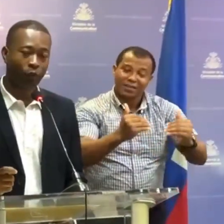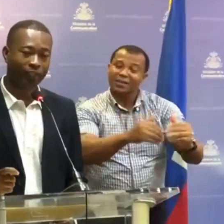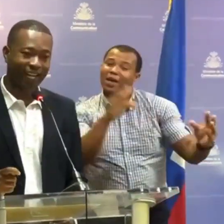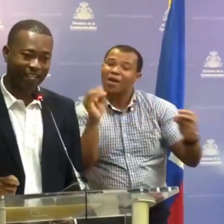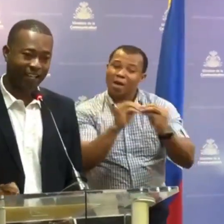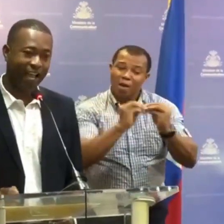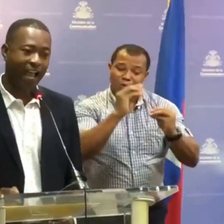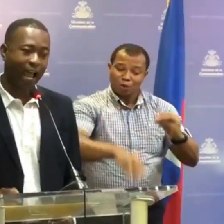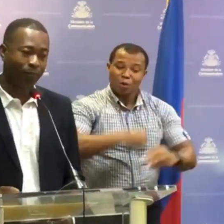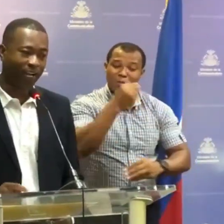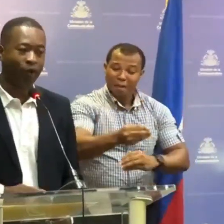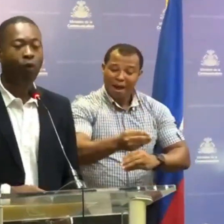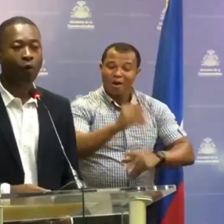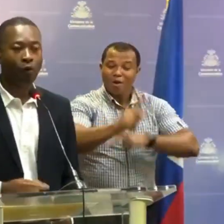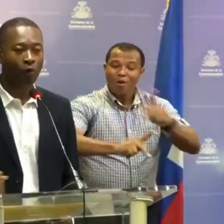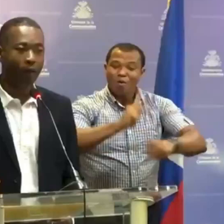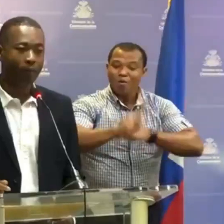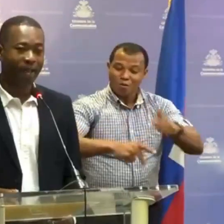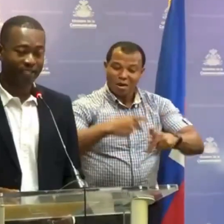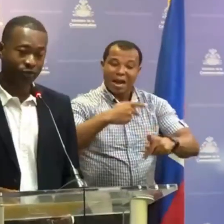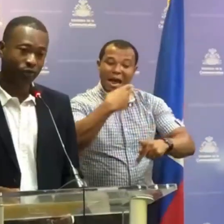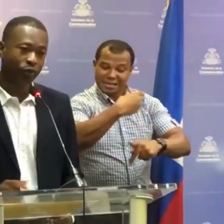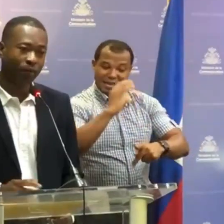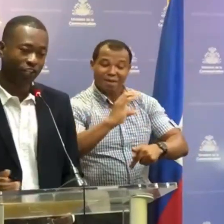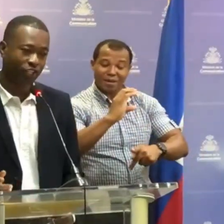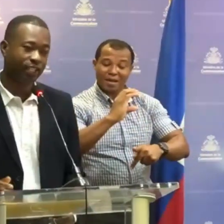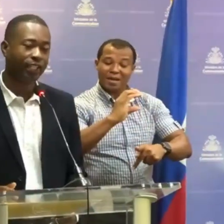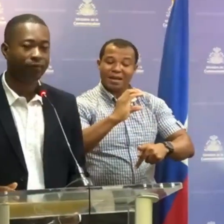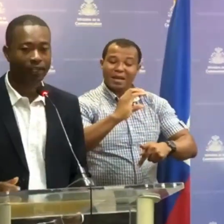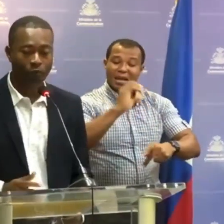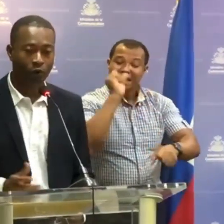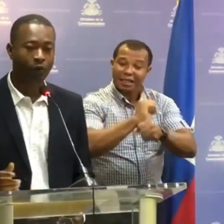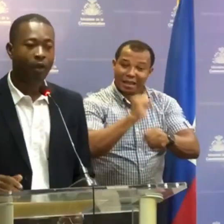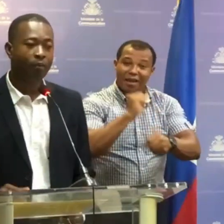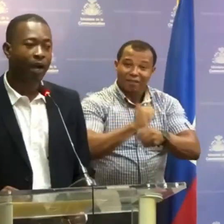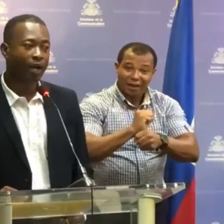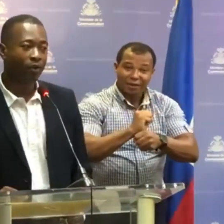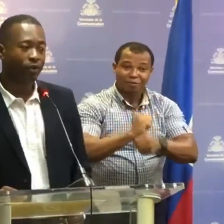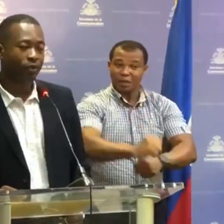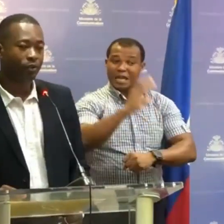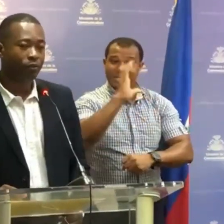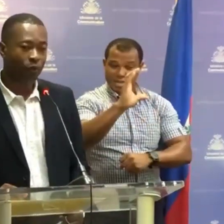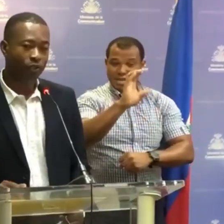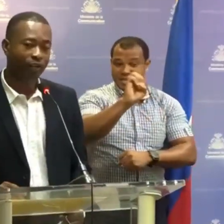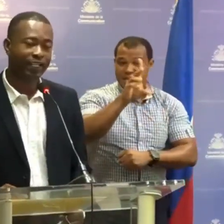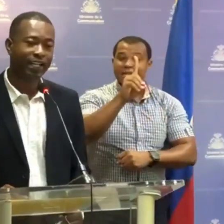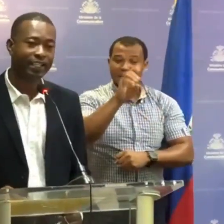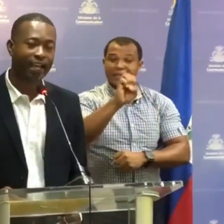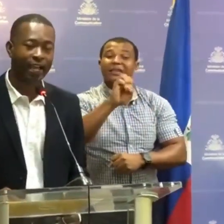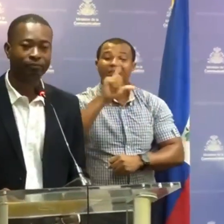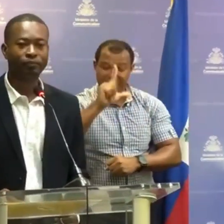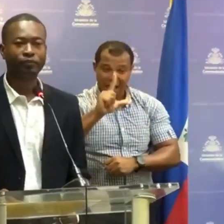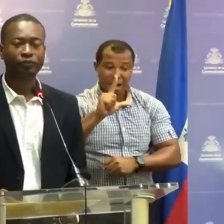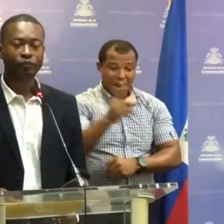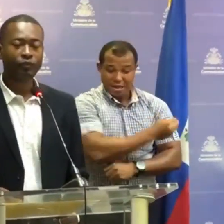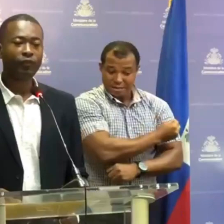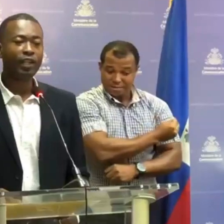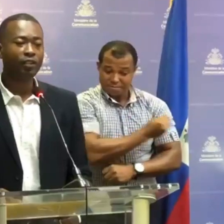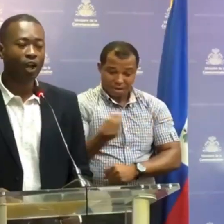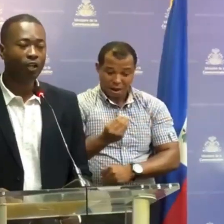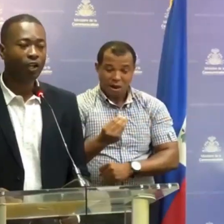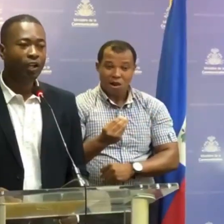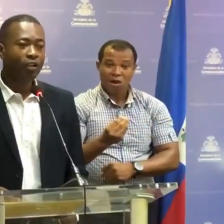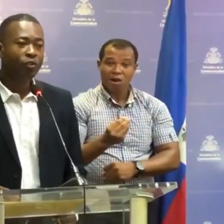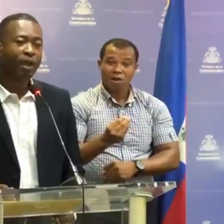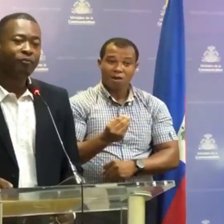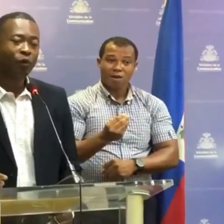décrocher le contrat ça, après on. Passation de marché qui était faite bon, par le bureau secrétaire d'État.